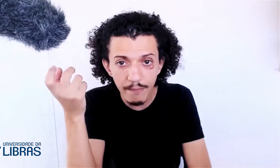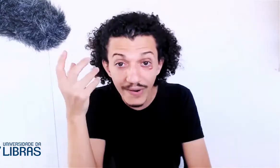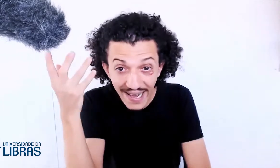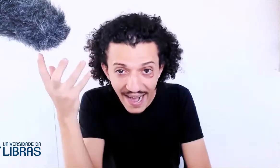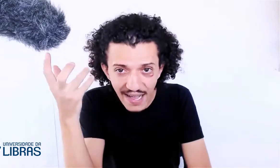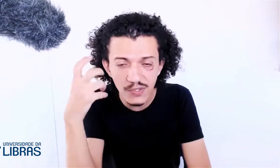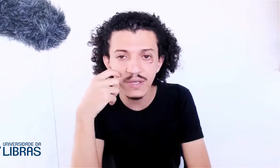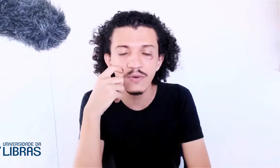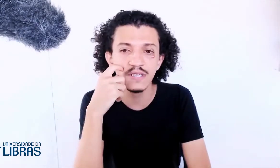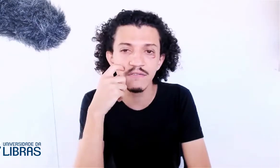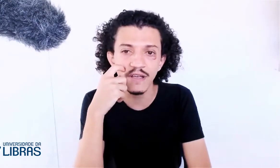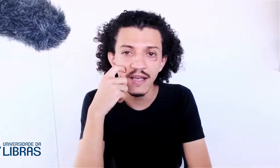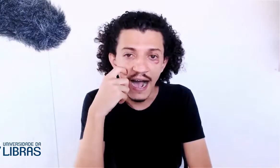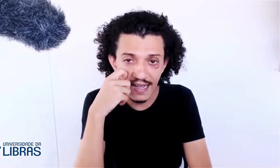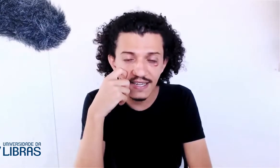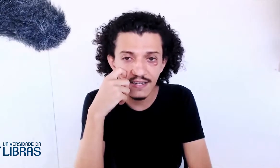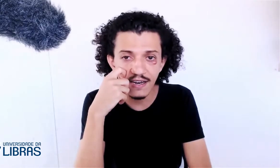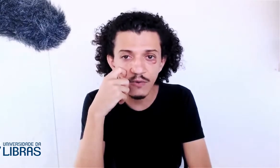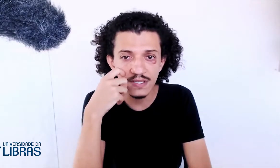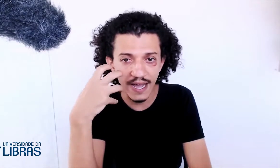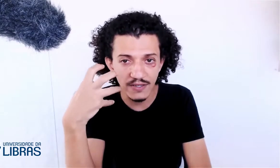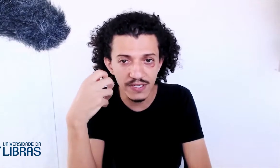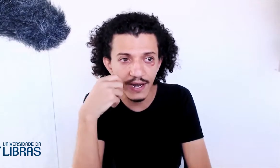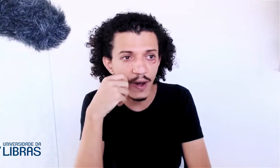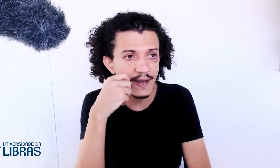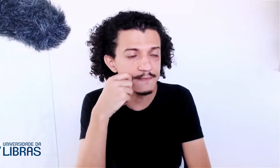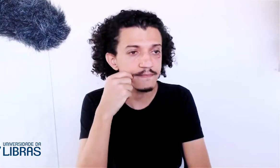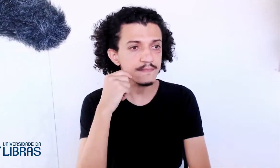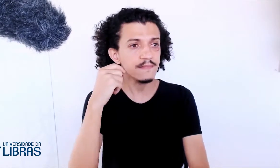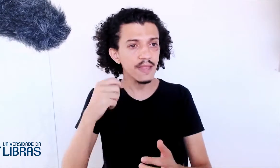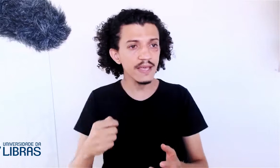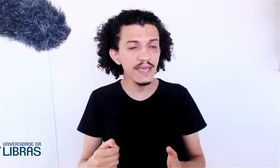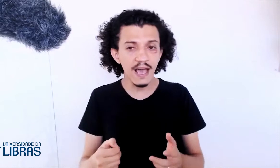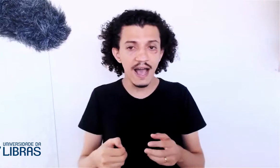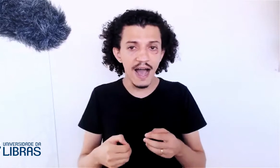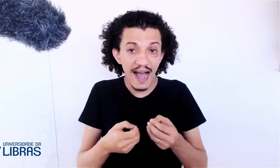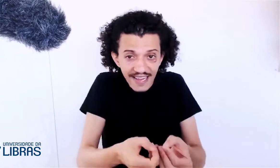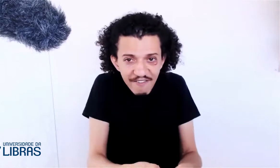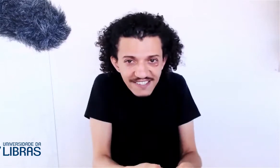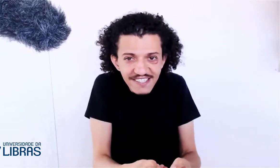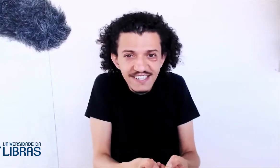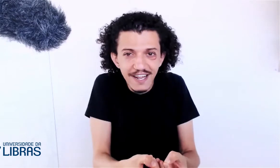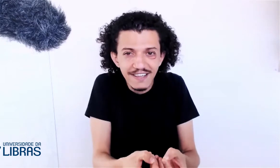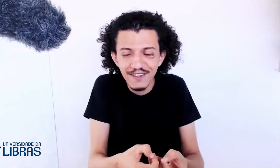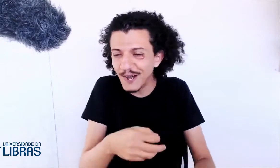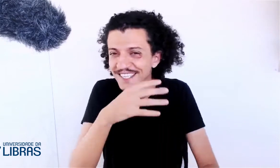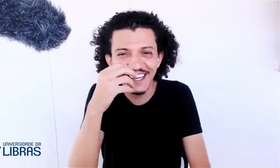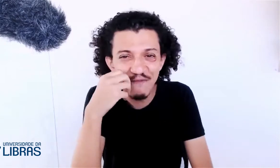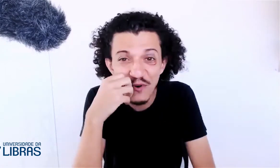por acaso, inclusive, a escrita da língua de sinais, o Sign Writing, e através dessa escrita, nossa, mudou